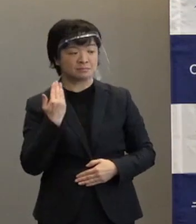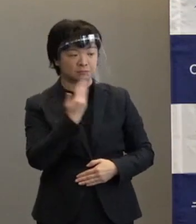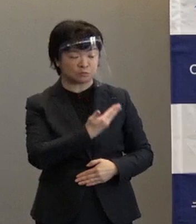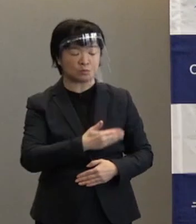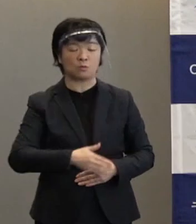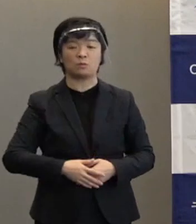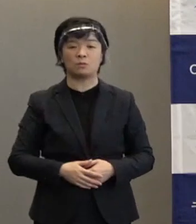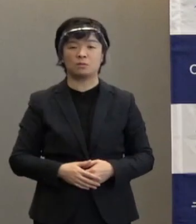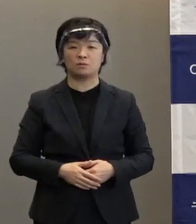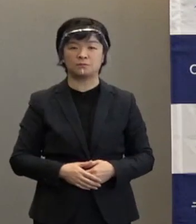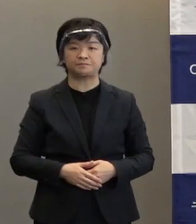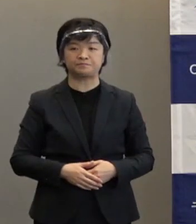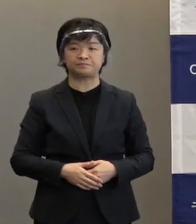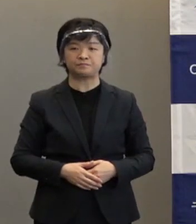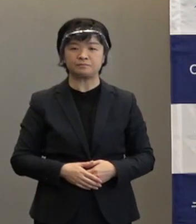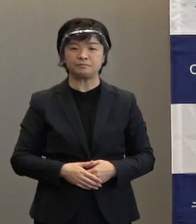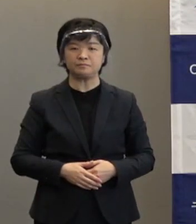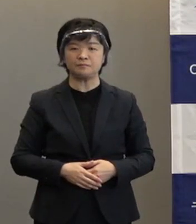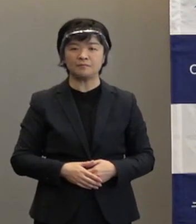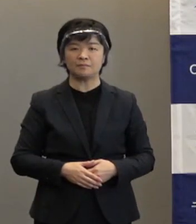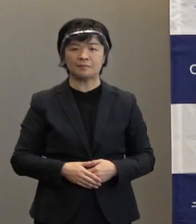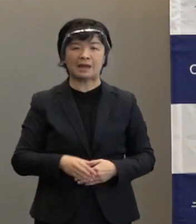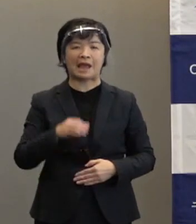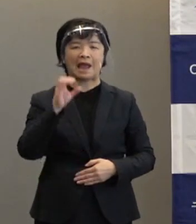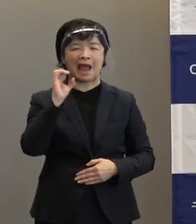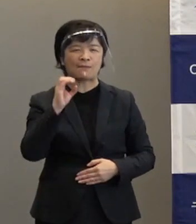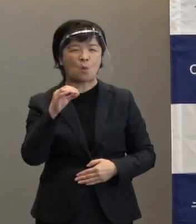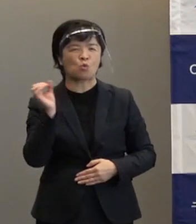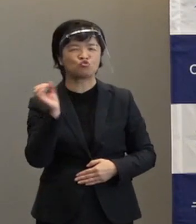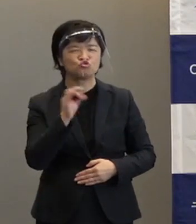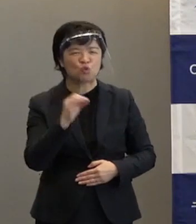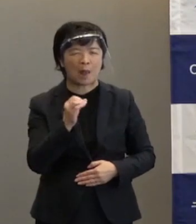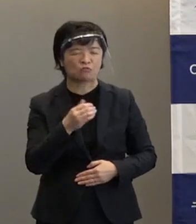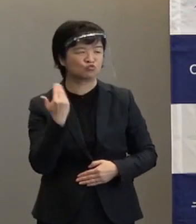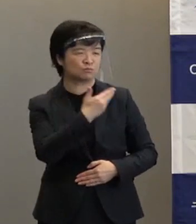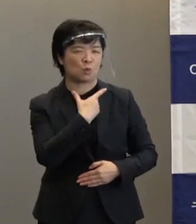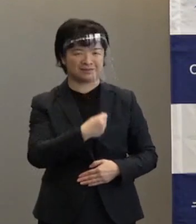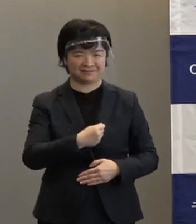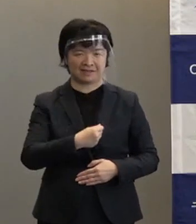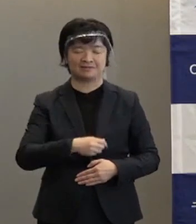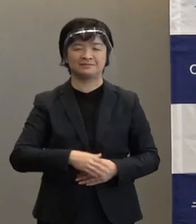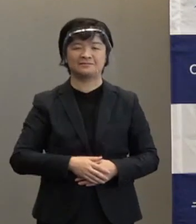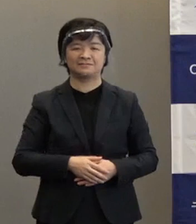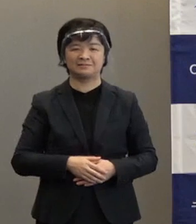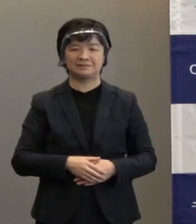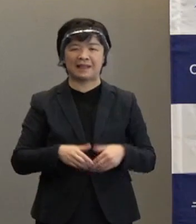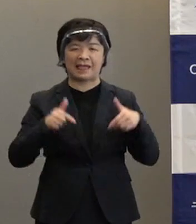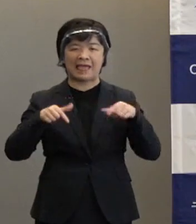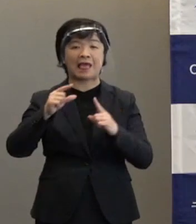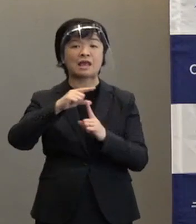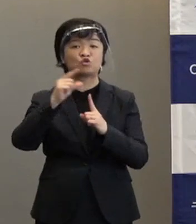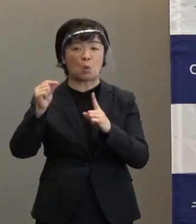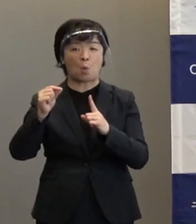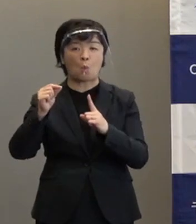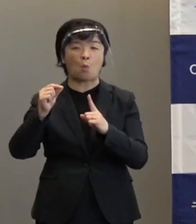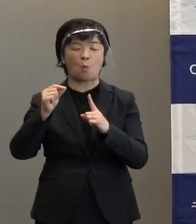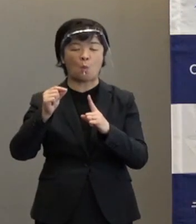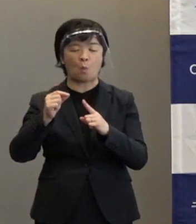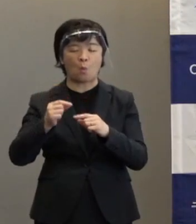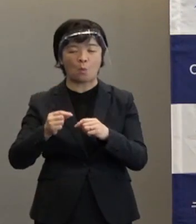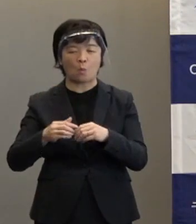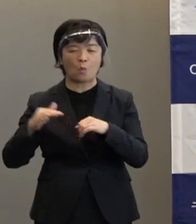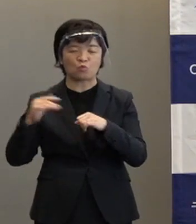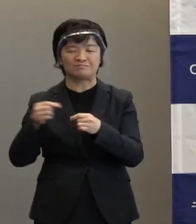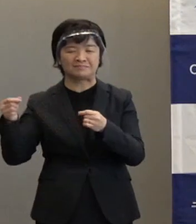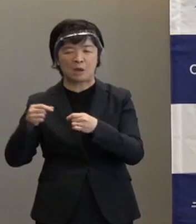。もう一点、また変わってカーボンニュートラルの関係で伺います、うん、まあ、近く慶応臨海コンビナートです